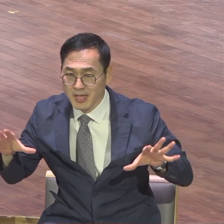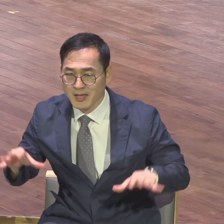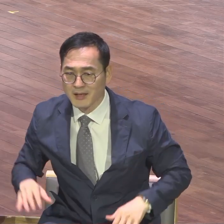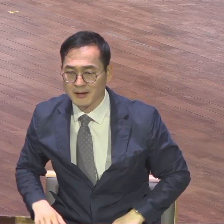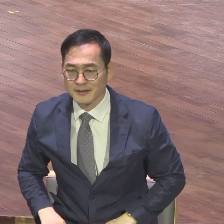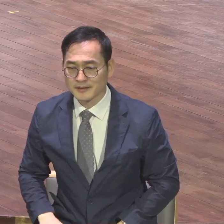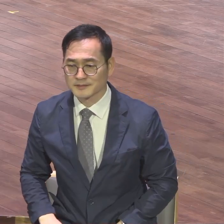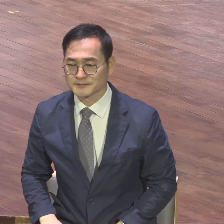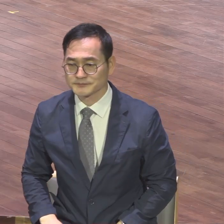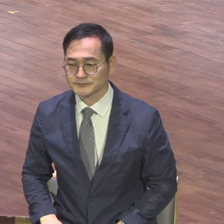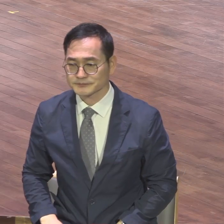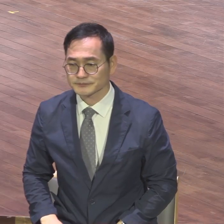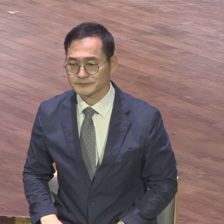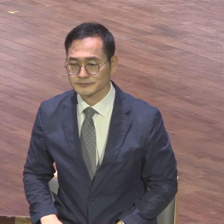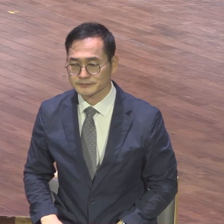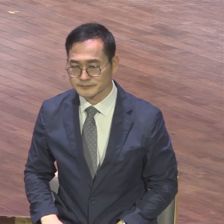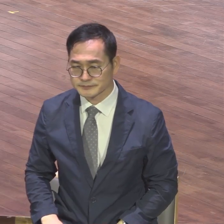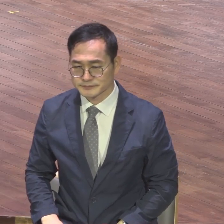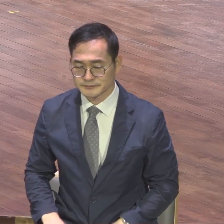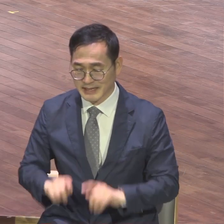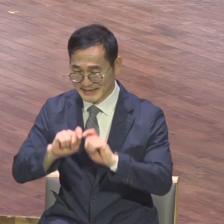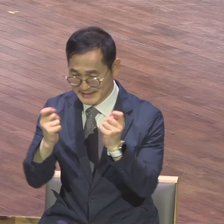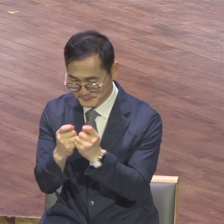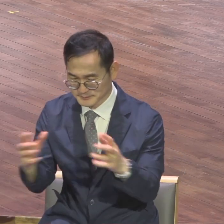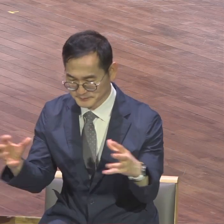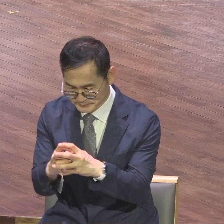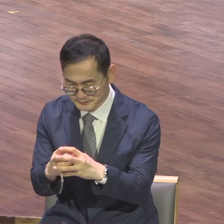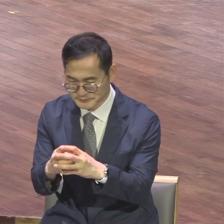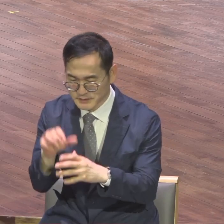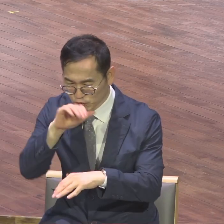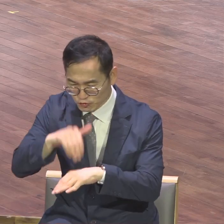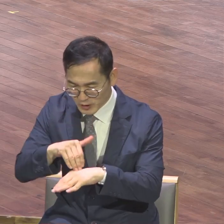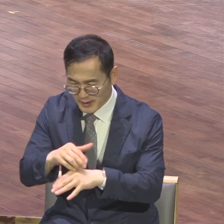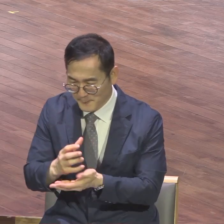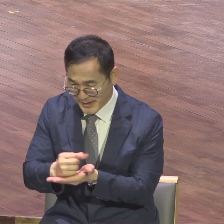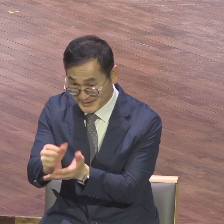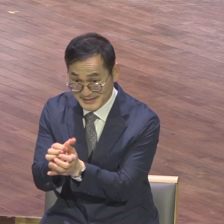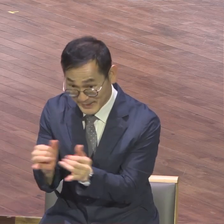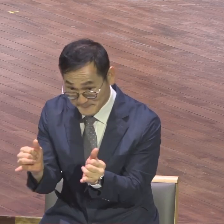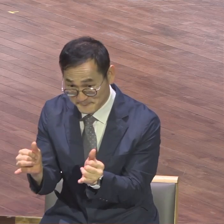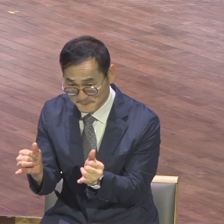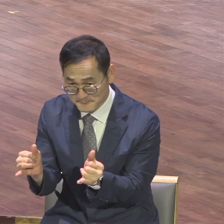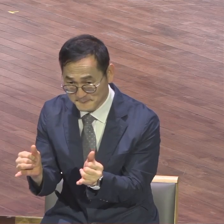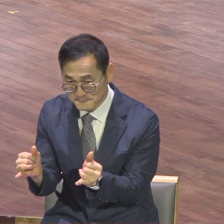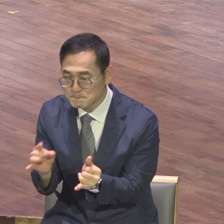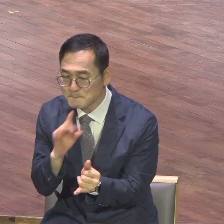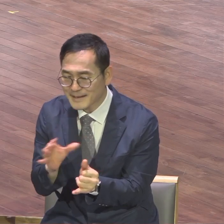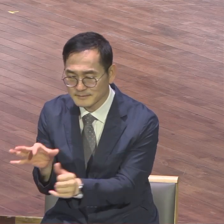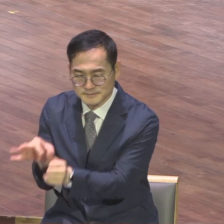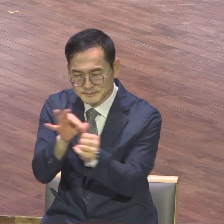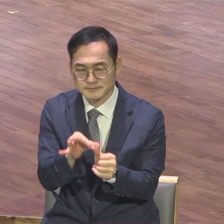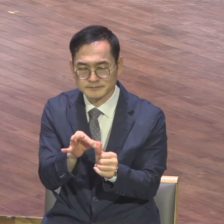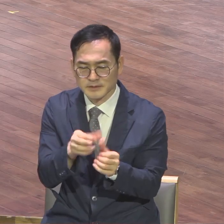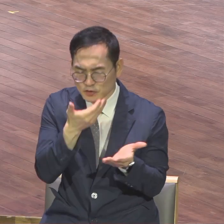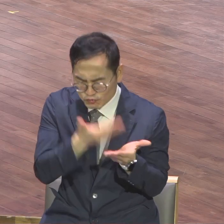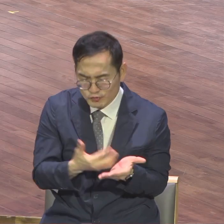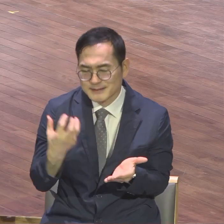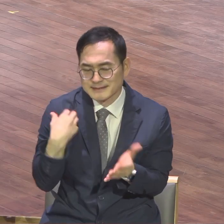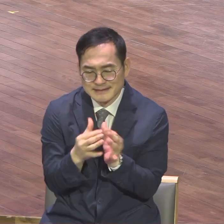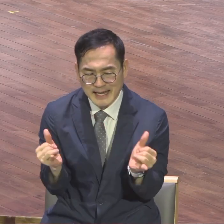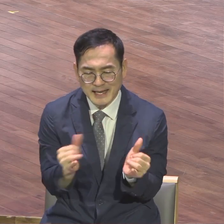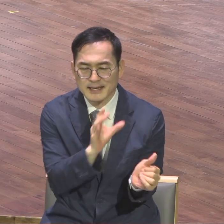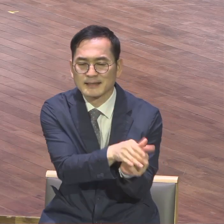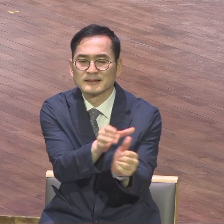안 받는 사람들은 본부에 가서 팀 합숙까지 안 받은 사람 절대 중직자 안 세웠어요. 요즘 좀 약간